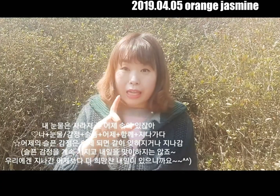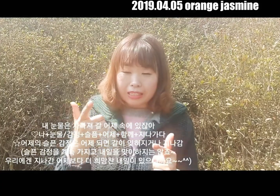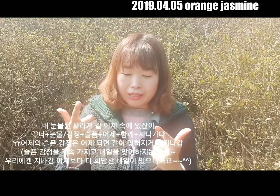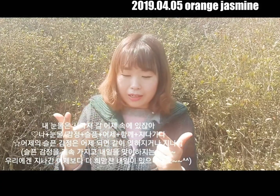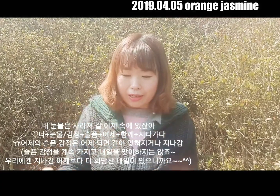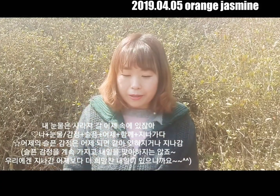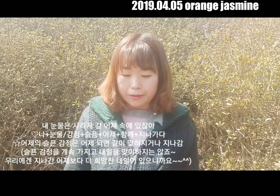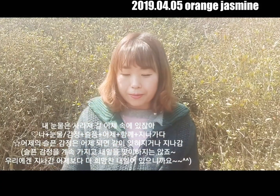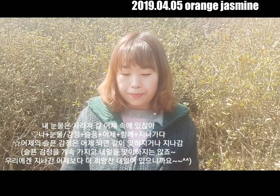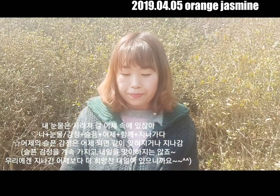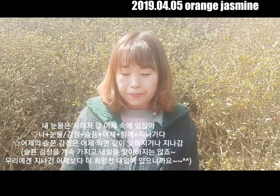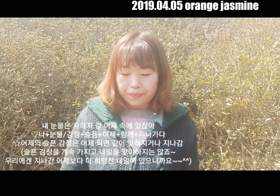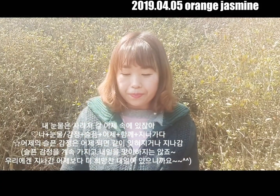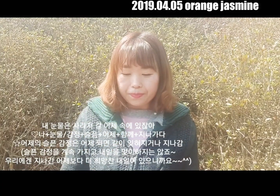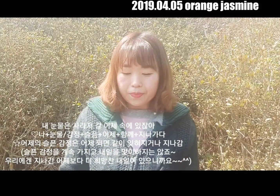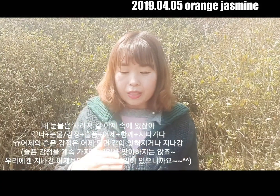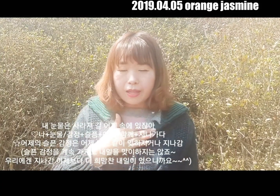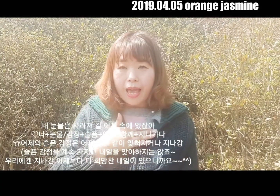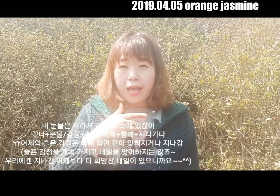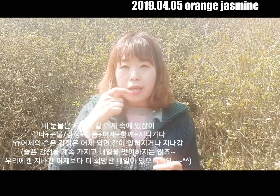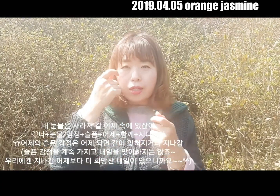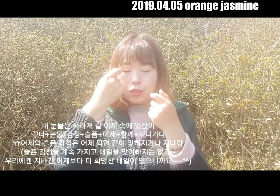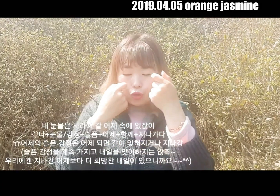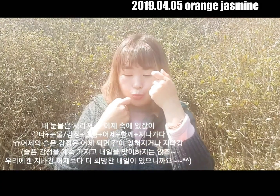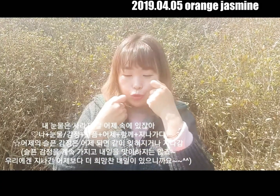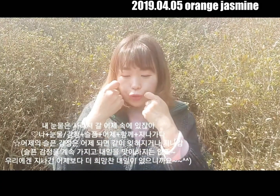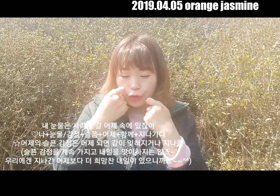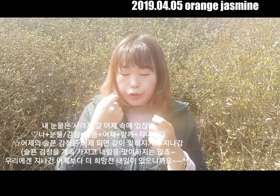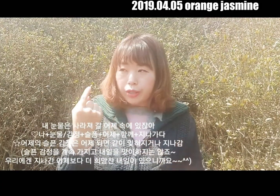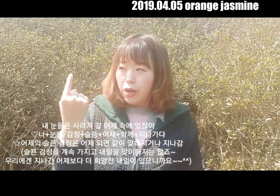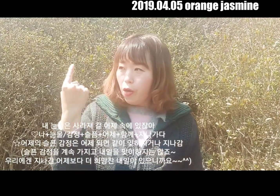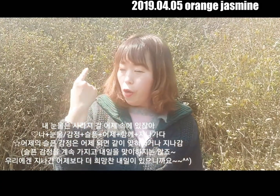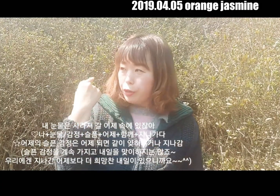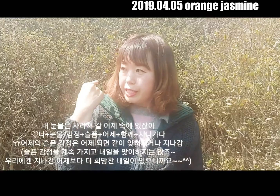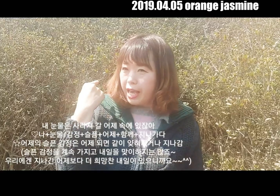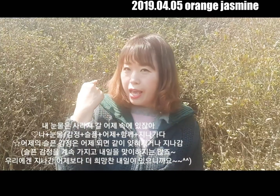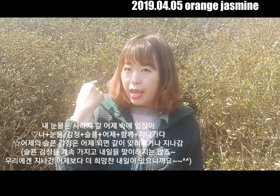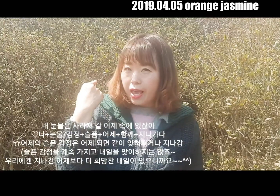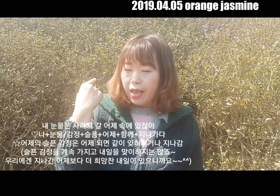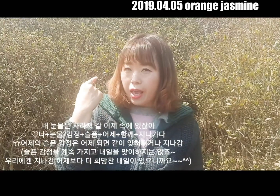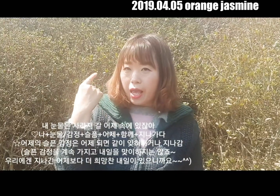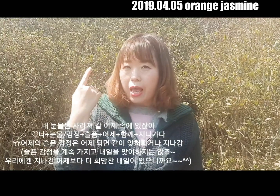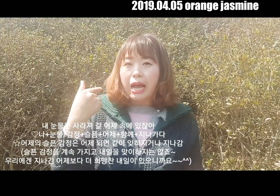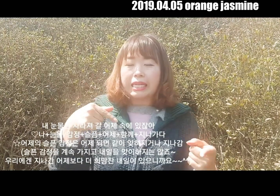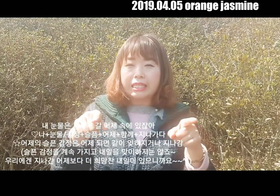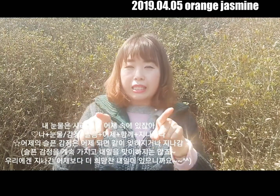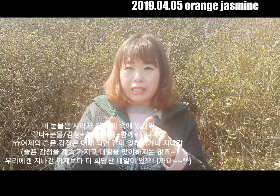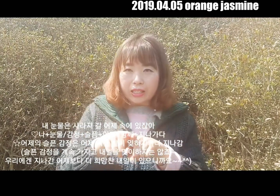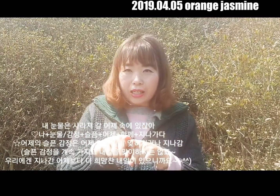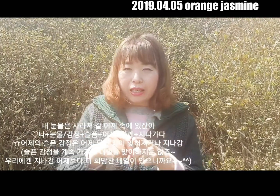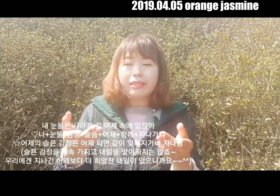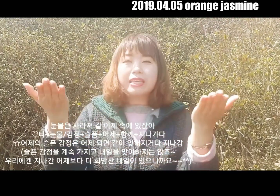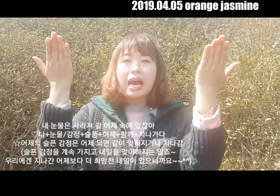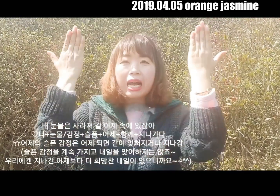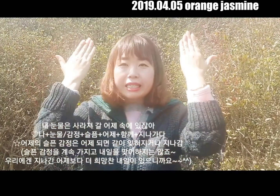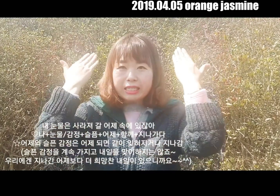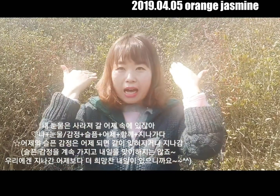거는 아니잖아요. 그래서 내 눈물은 어제 같이